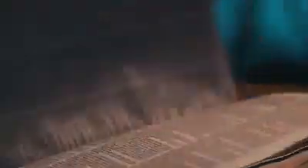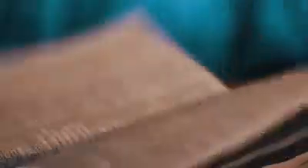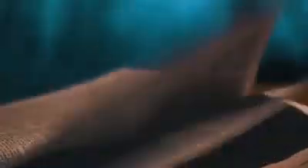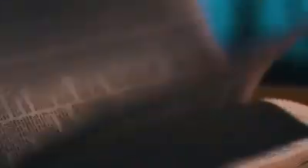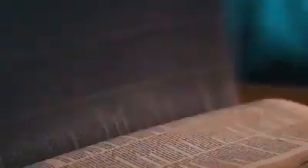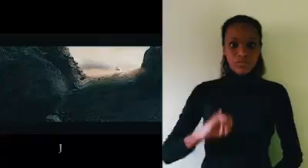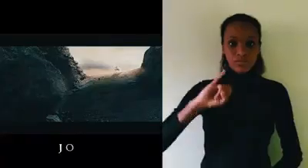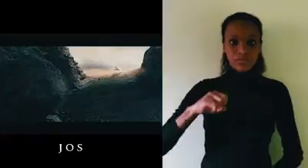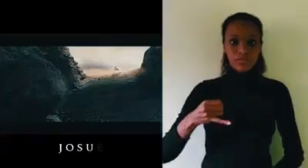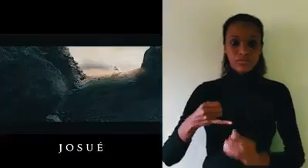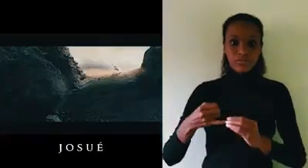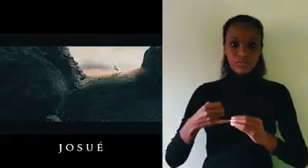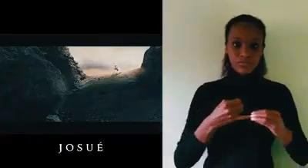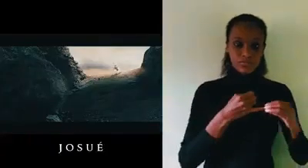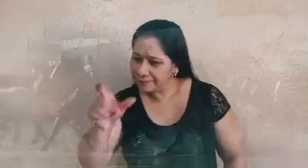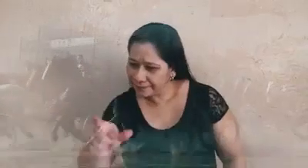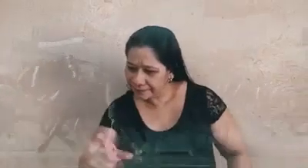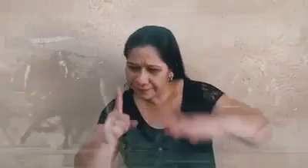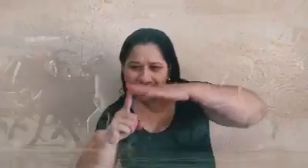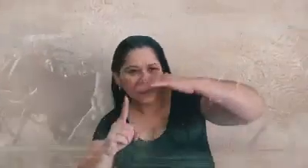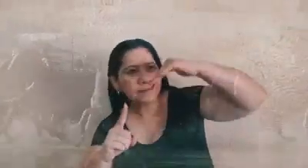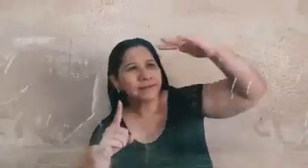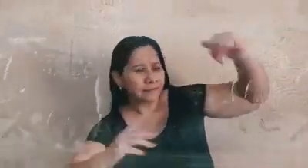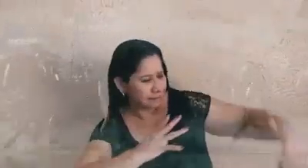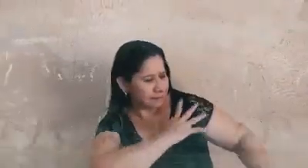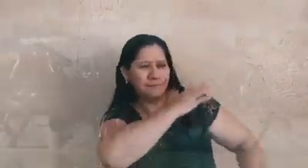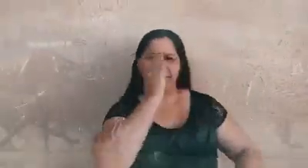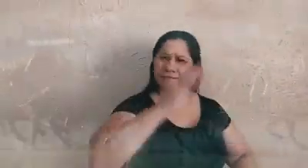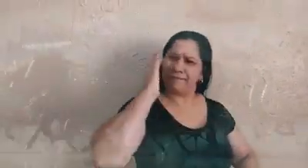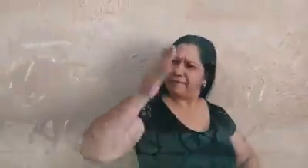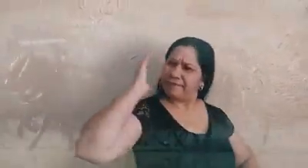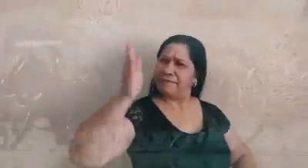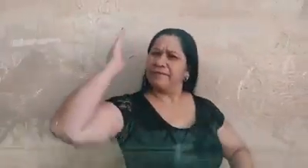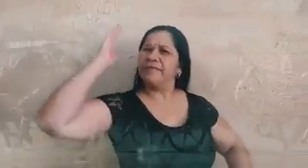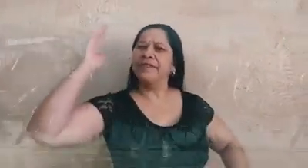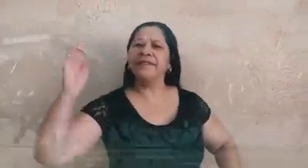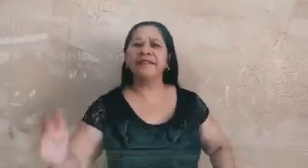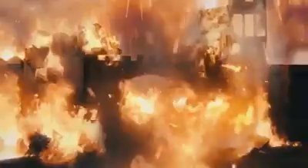ação. Em Josué, ele é o capitão